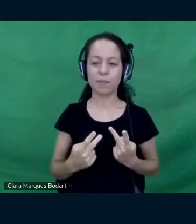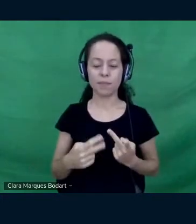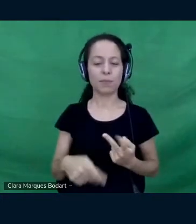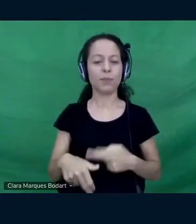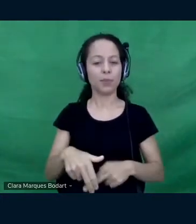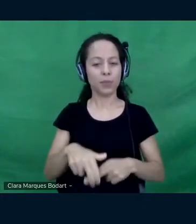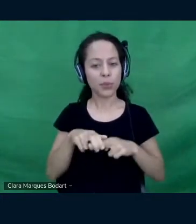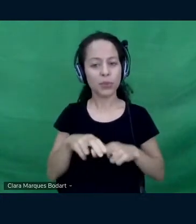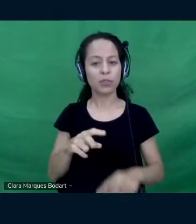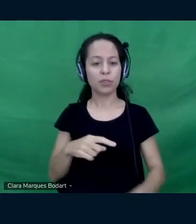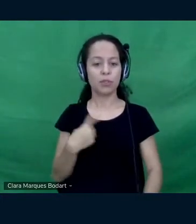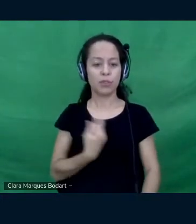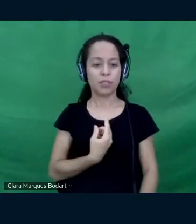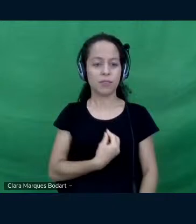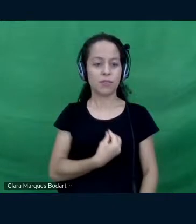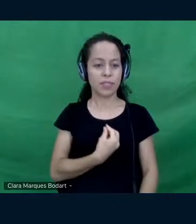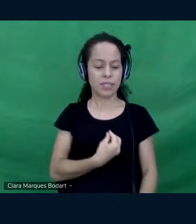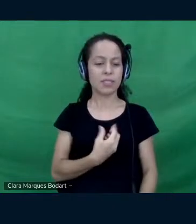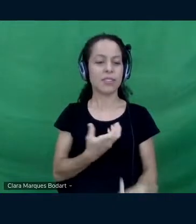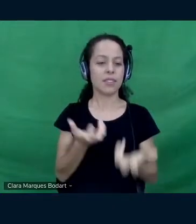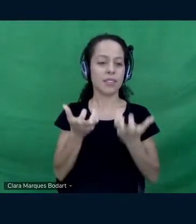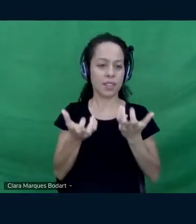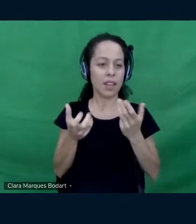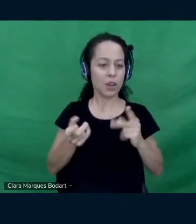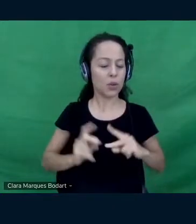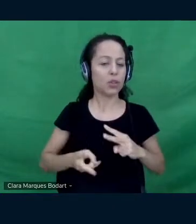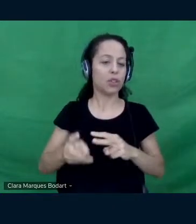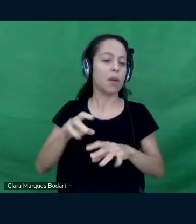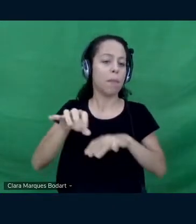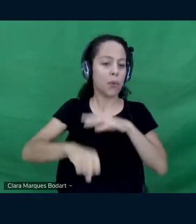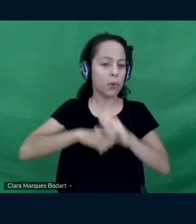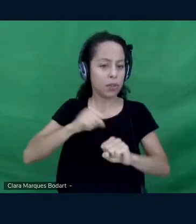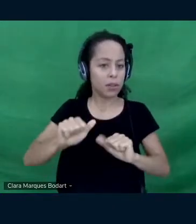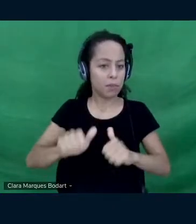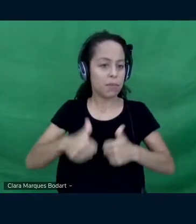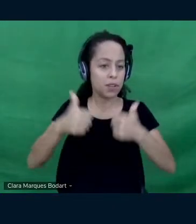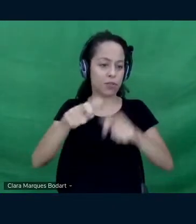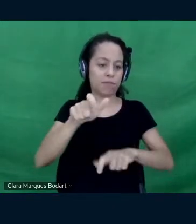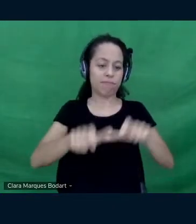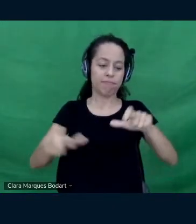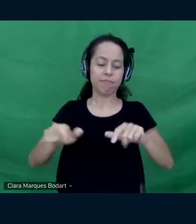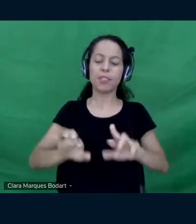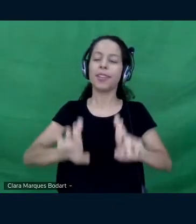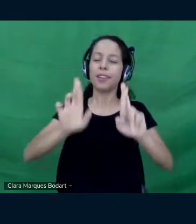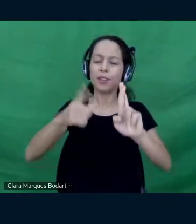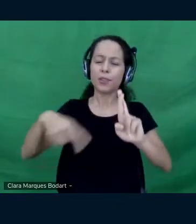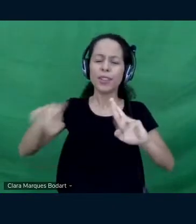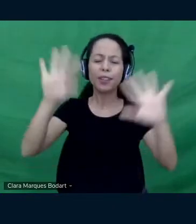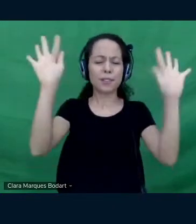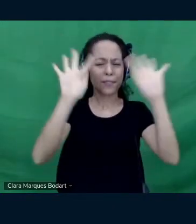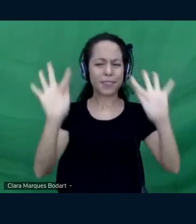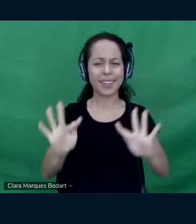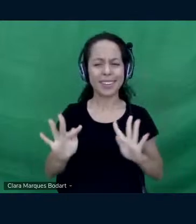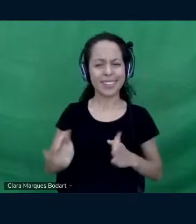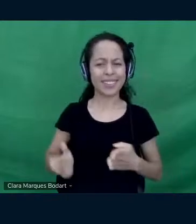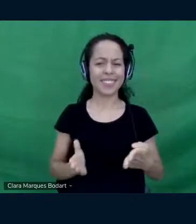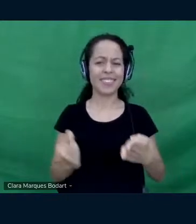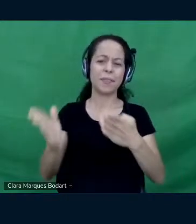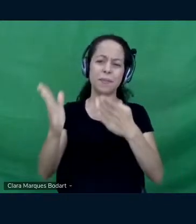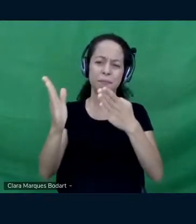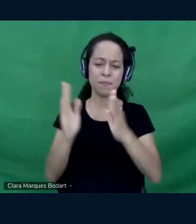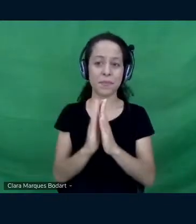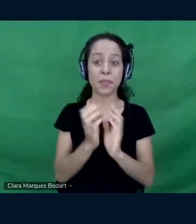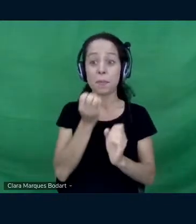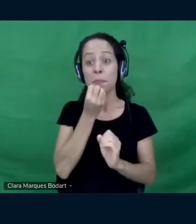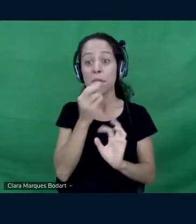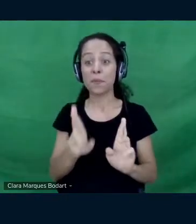nossa vida. Então, desejo muita felicidade no percurso e que, de fato, né, logo, logo a gente tenha boas